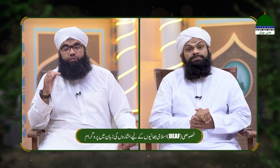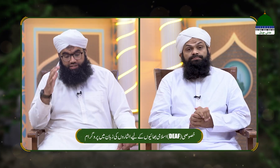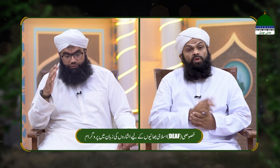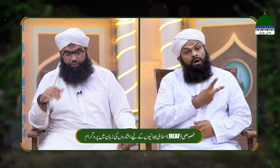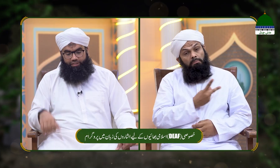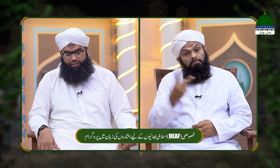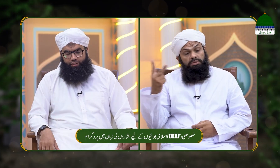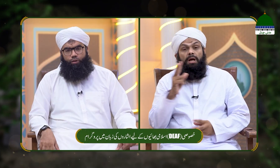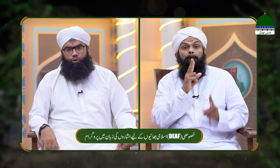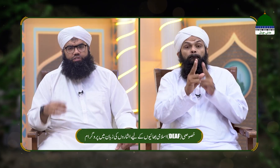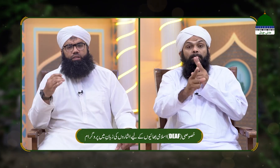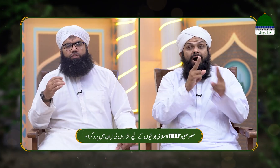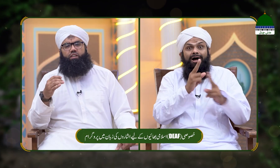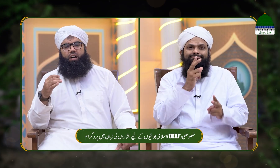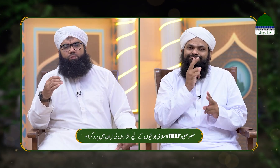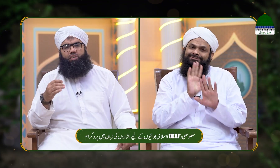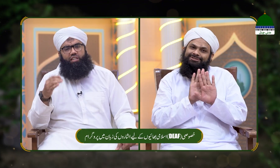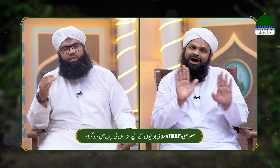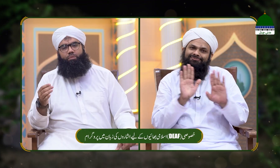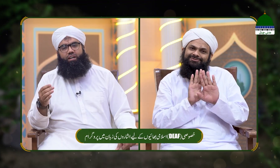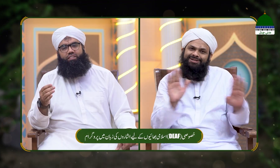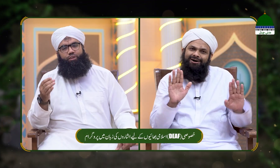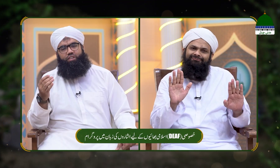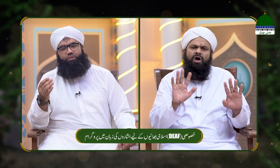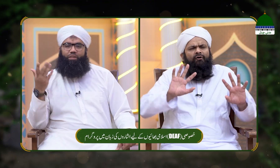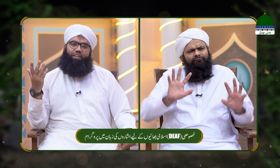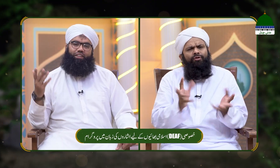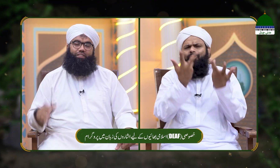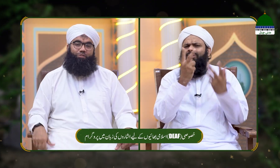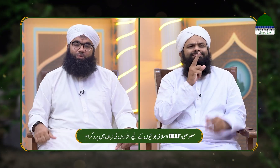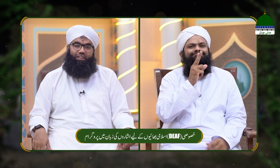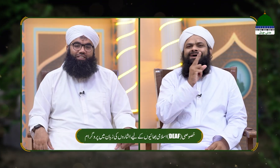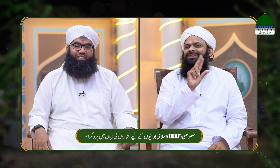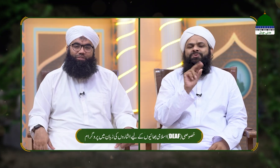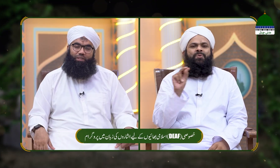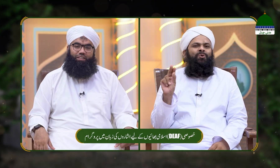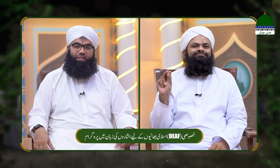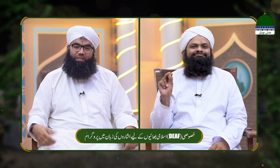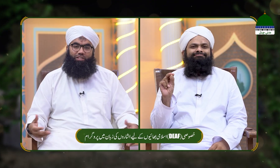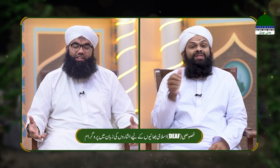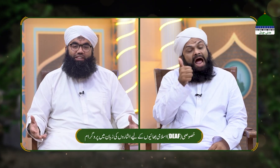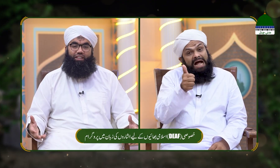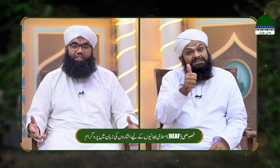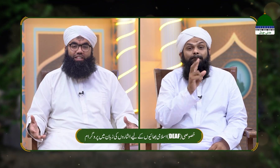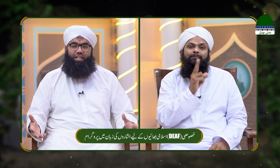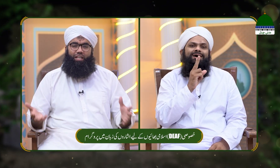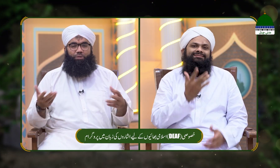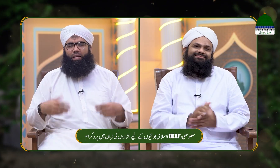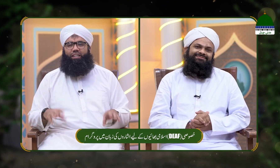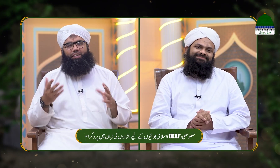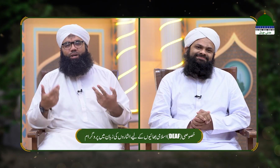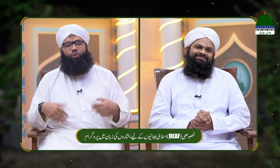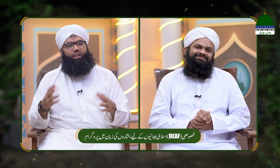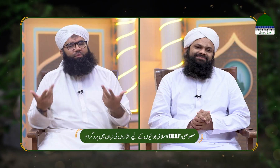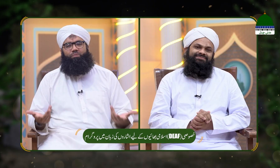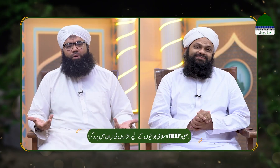کی حفاظت فرماتے اور صرف کام ہی کی بات ارشاد فرمایا کرتے، سبحان اللہ سبحان اللہ۔ مدنی چینل کے ناظرین، اس